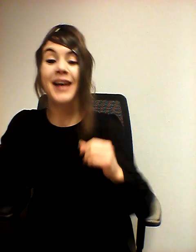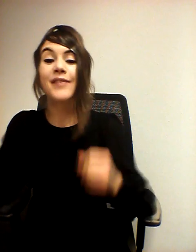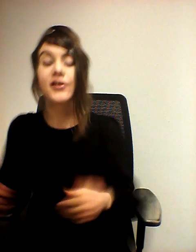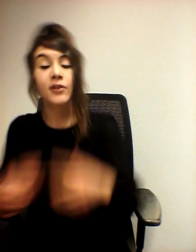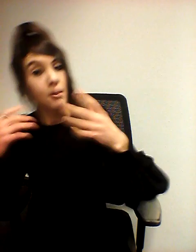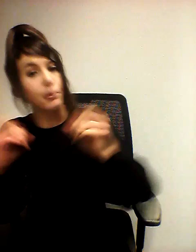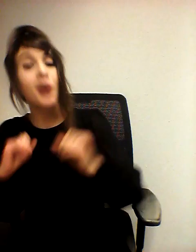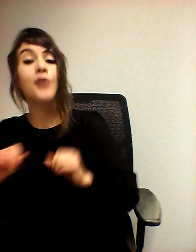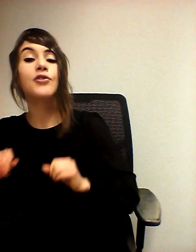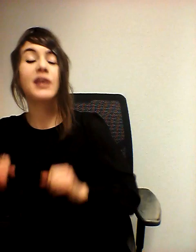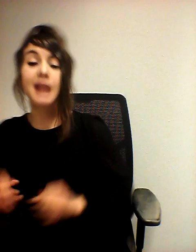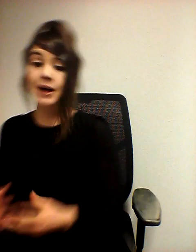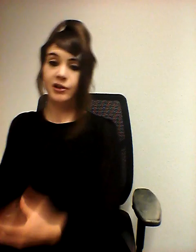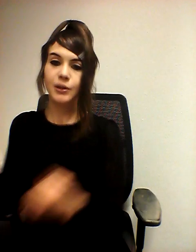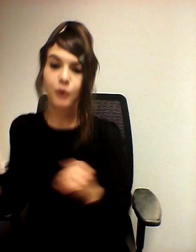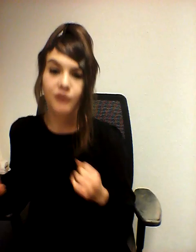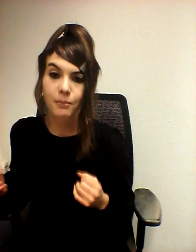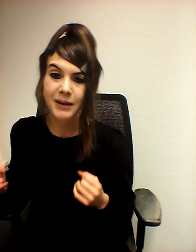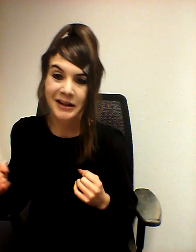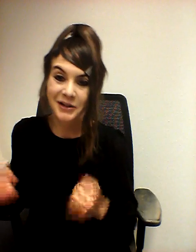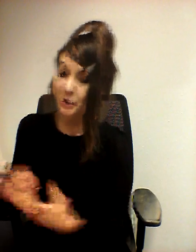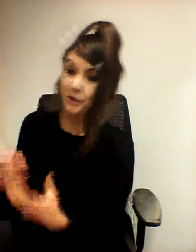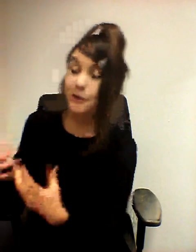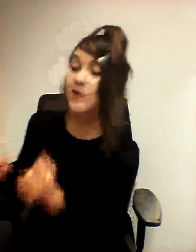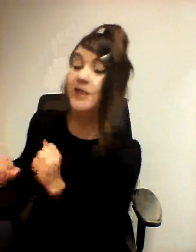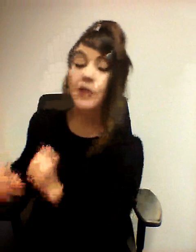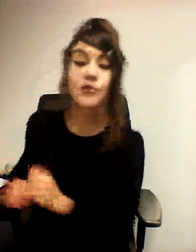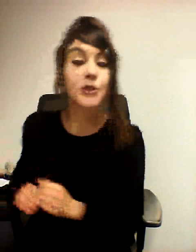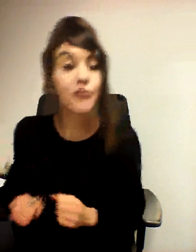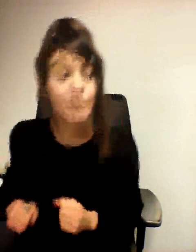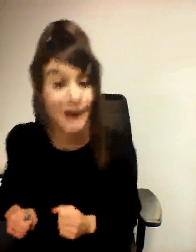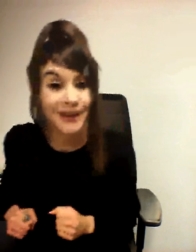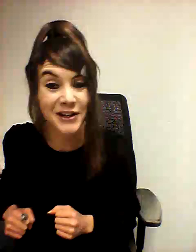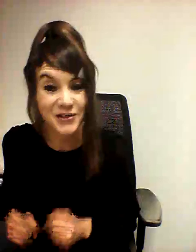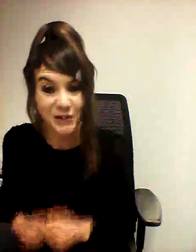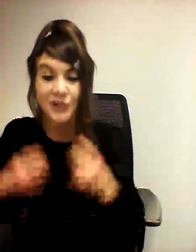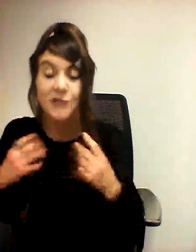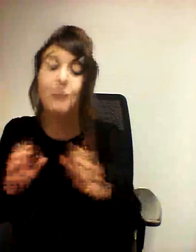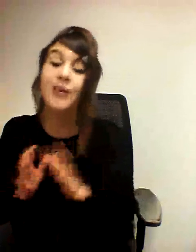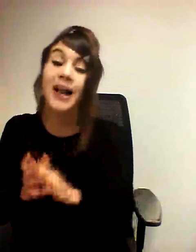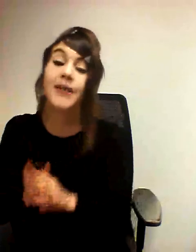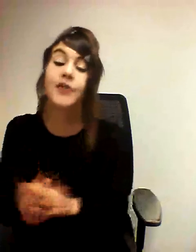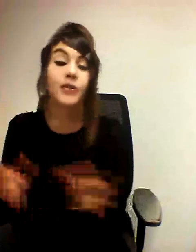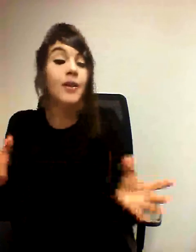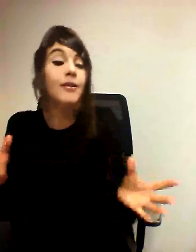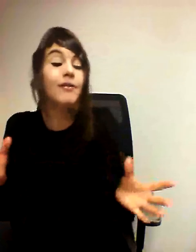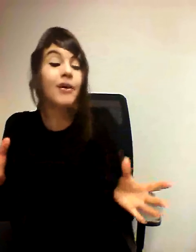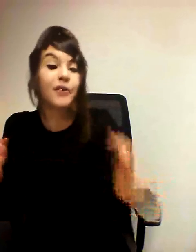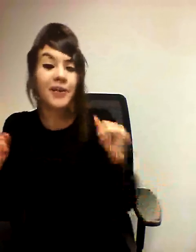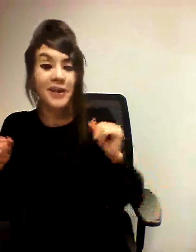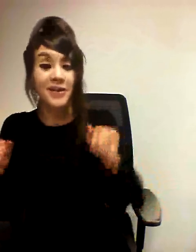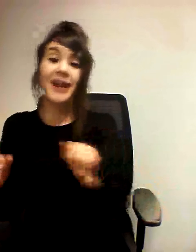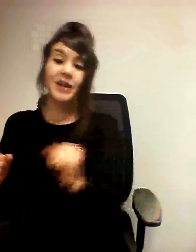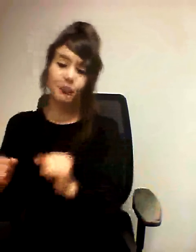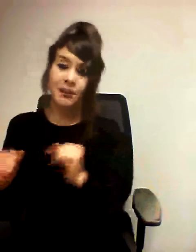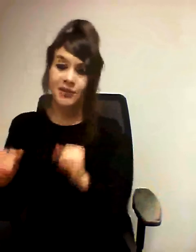eiwitten, proteasen, nieuwe verbindingen zoals vesicles, nieuwe verbindingen zoals transporteiwitten. Want dan gaan jouw spiercellen